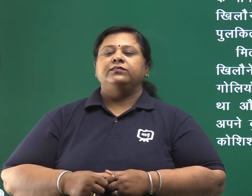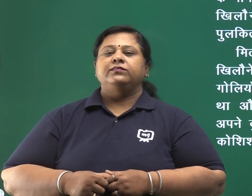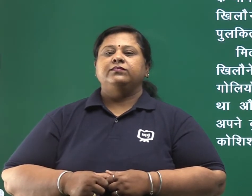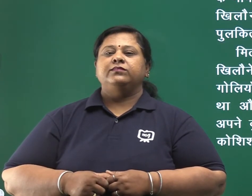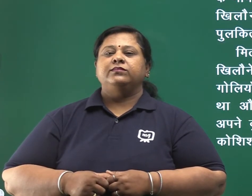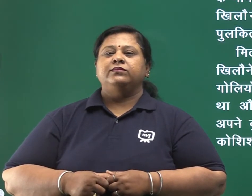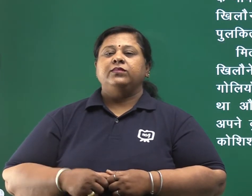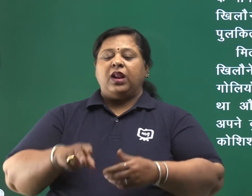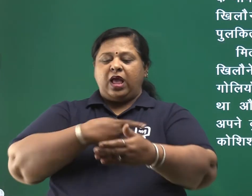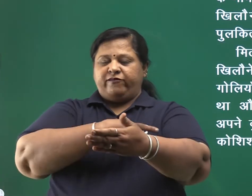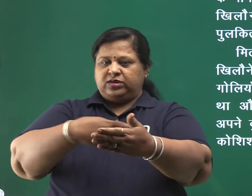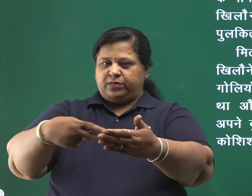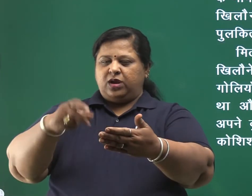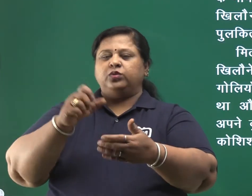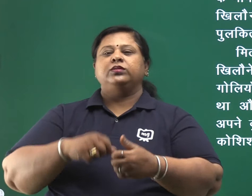राय विजय बहादुर